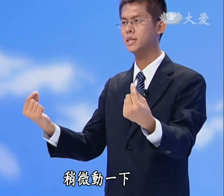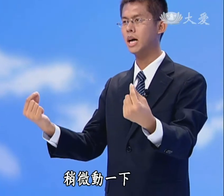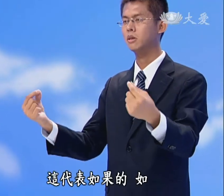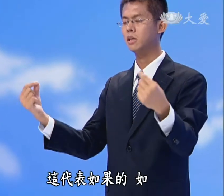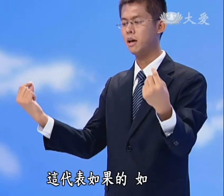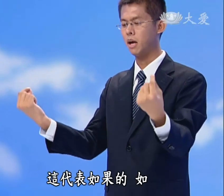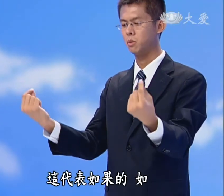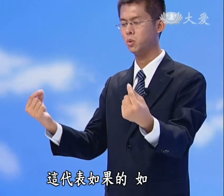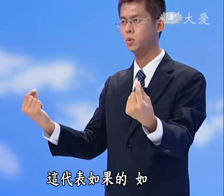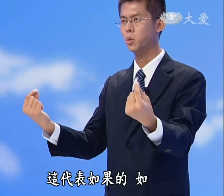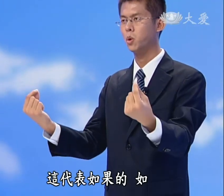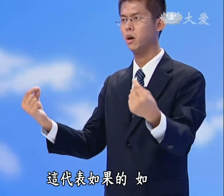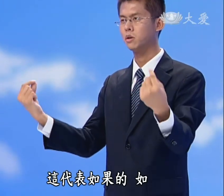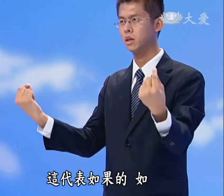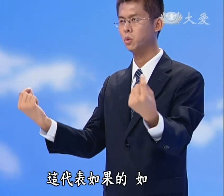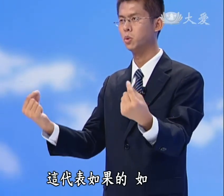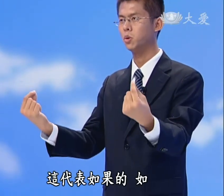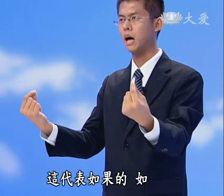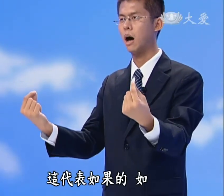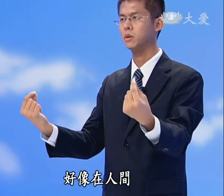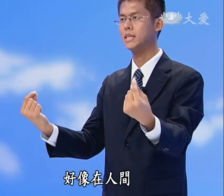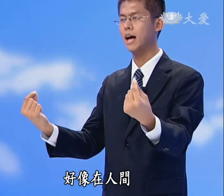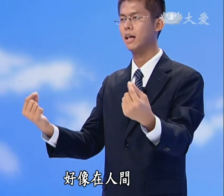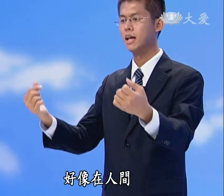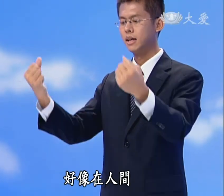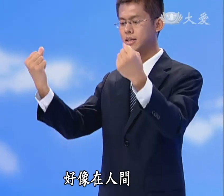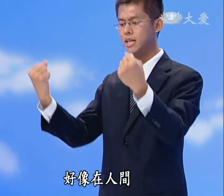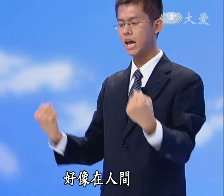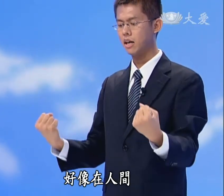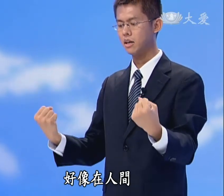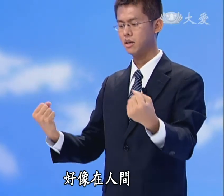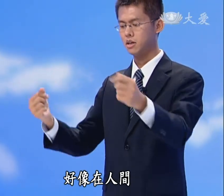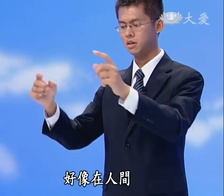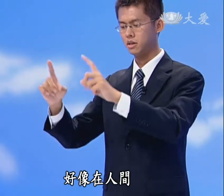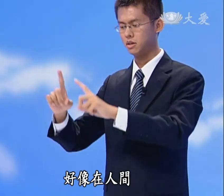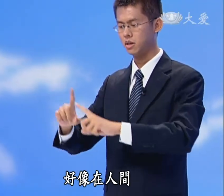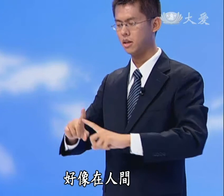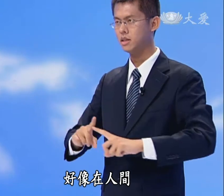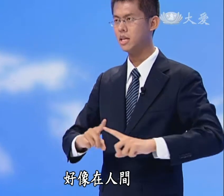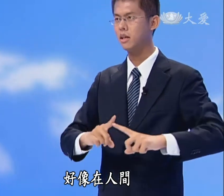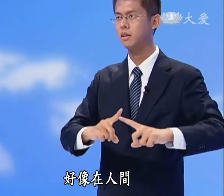就代表如果的如好像在人间